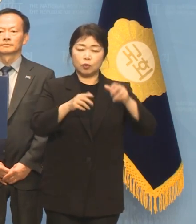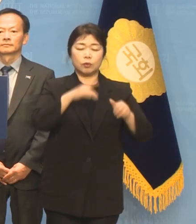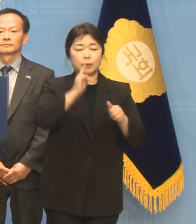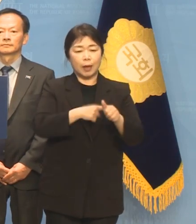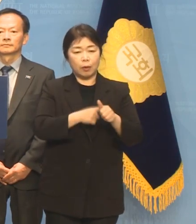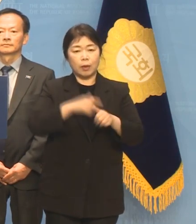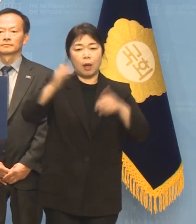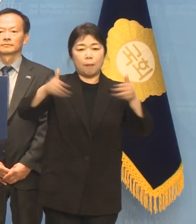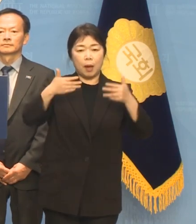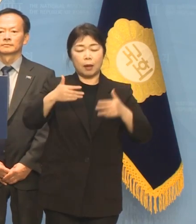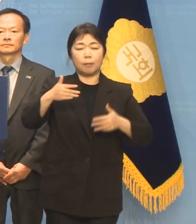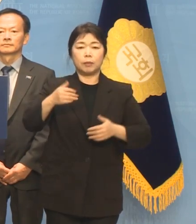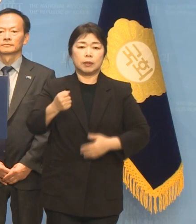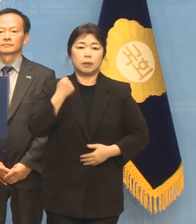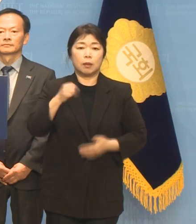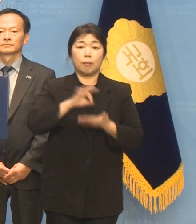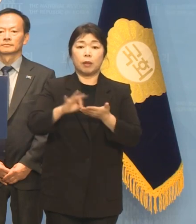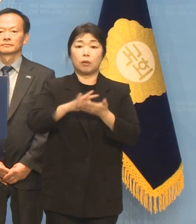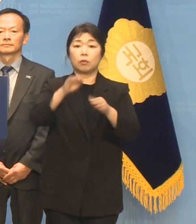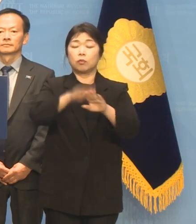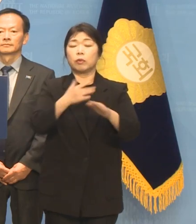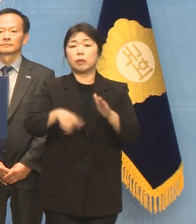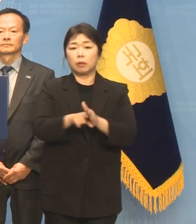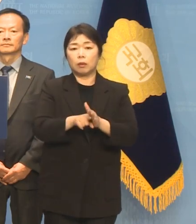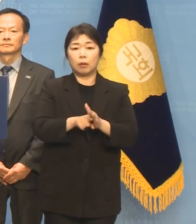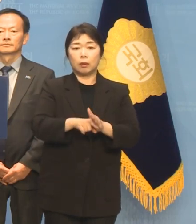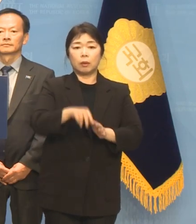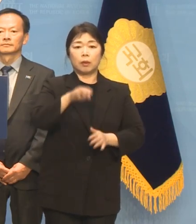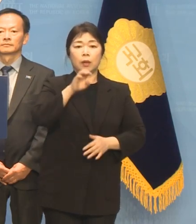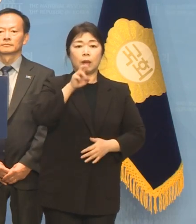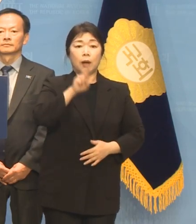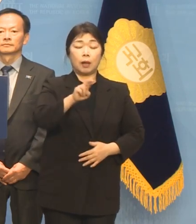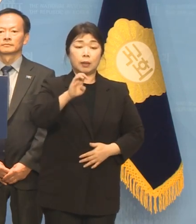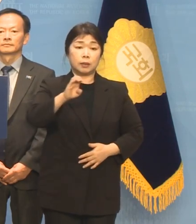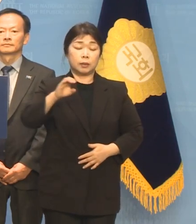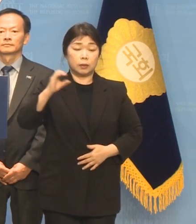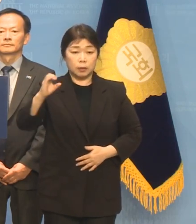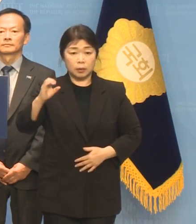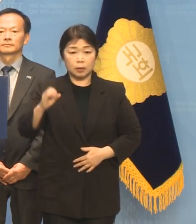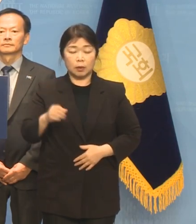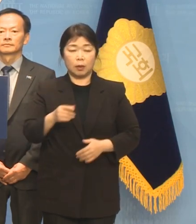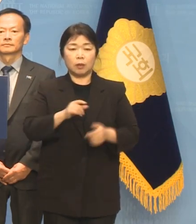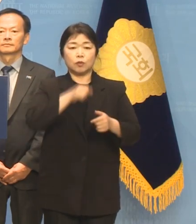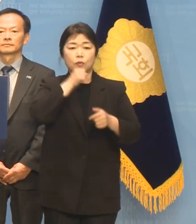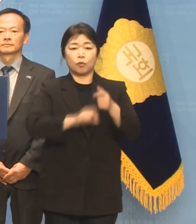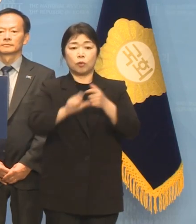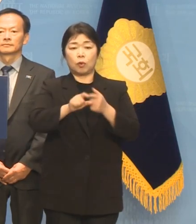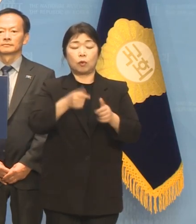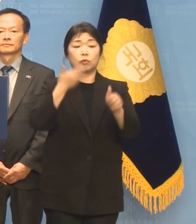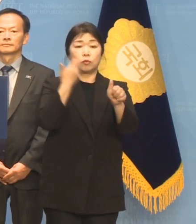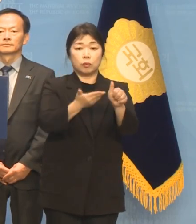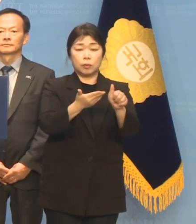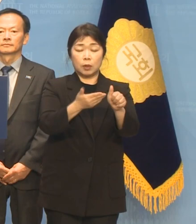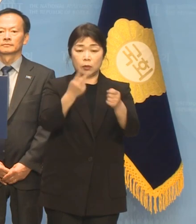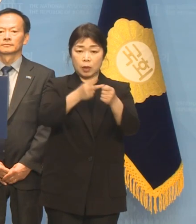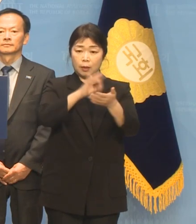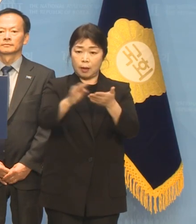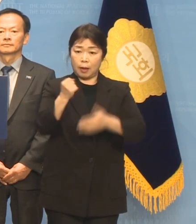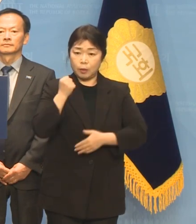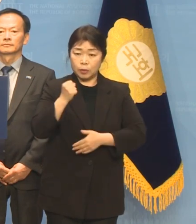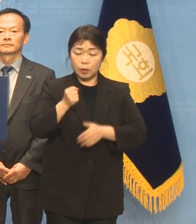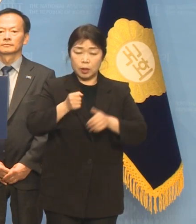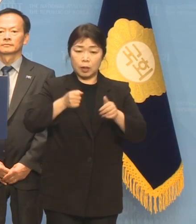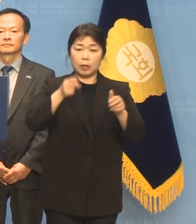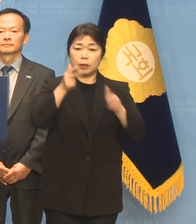공급 인증제도의 가중치 부여 기준 개정을 추진하겠습니다 재생 에너지 기업 투자 유도를